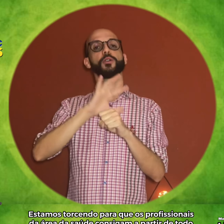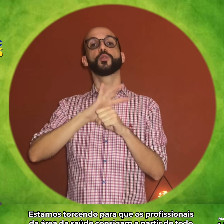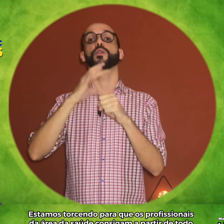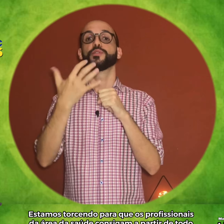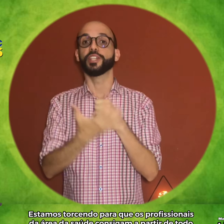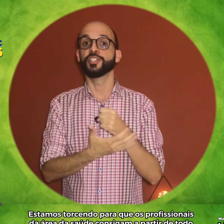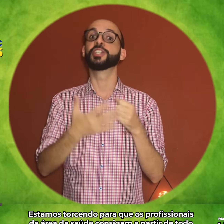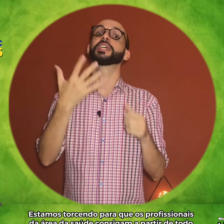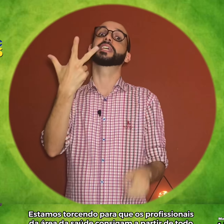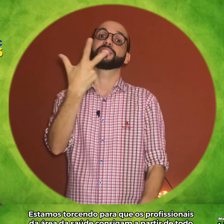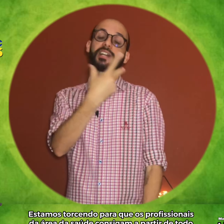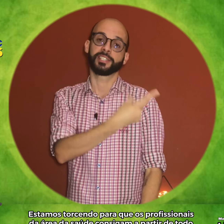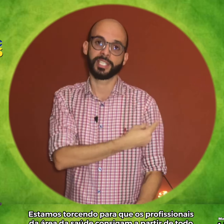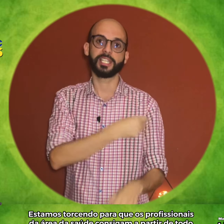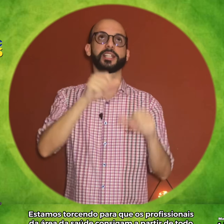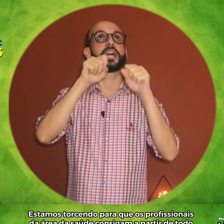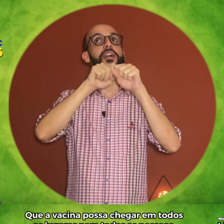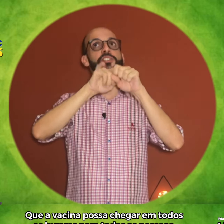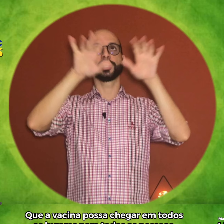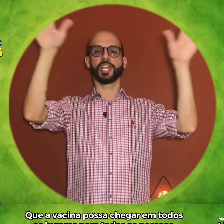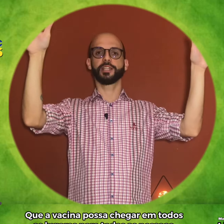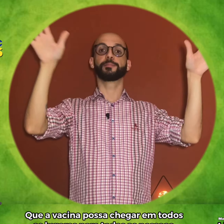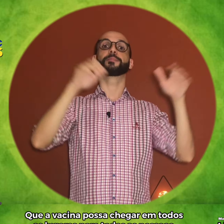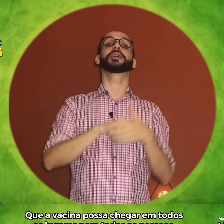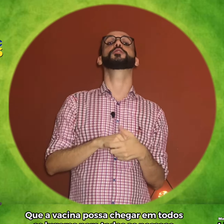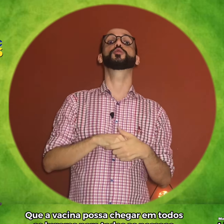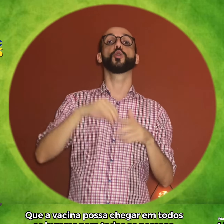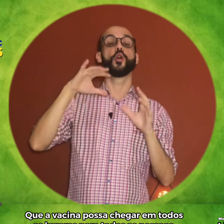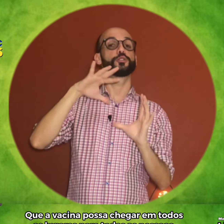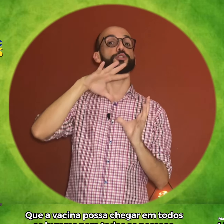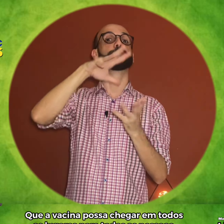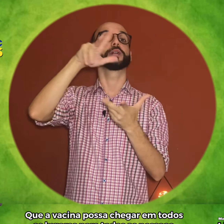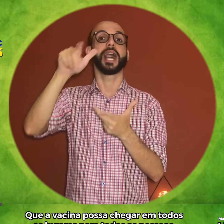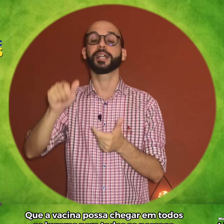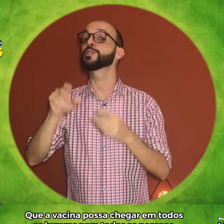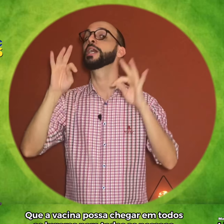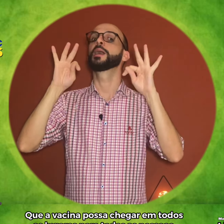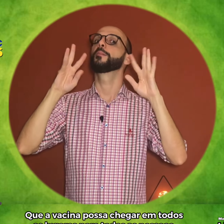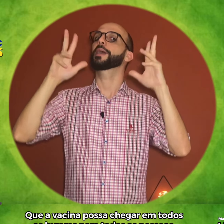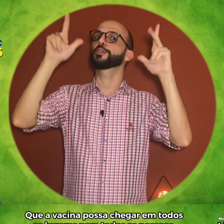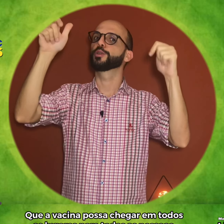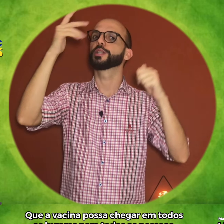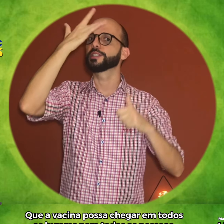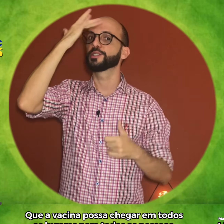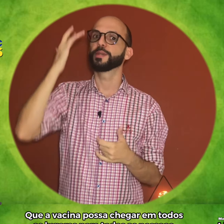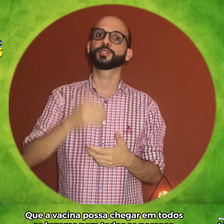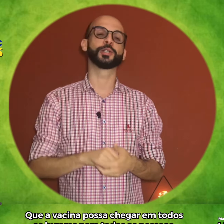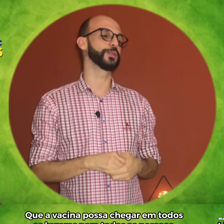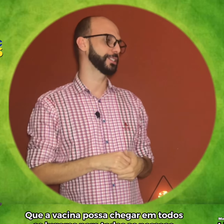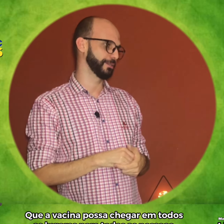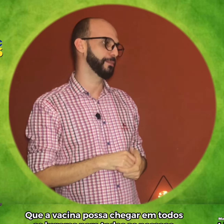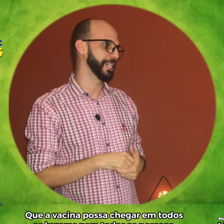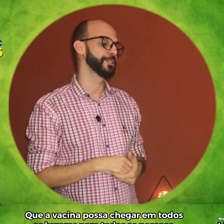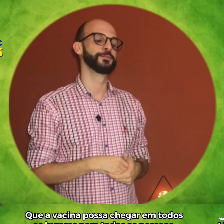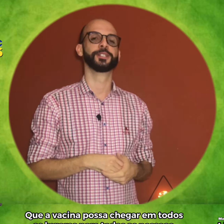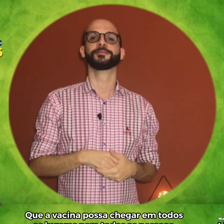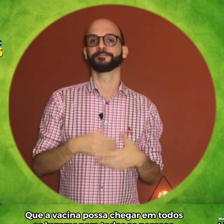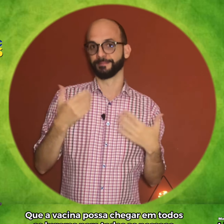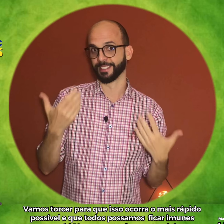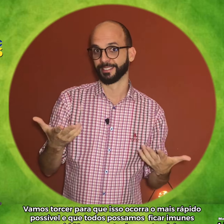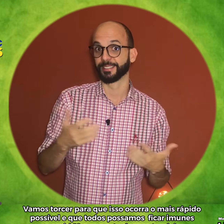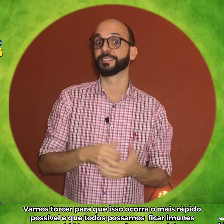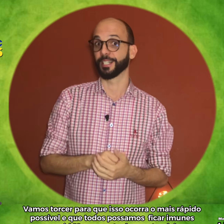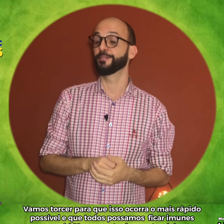contra o Covid. E que a vacina, né, chegue em todos os lugares, pra todas as pessoas. Não é mesmo?